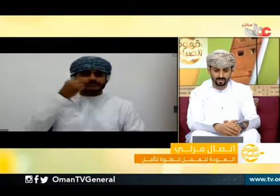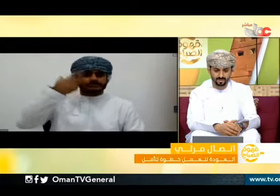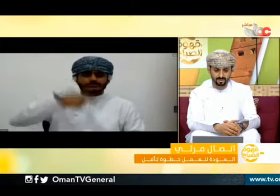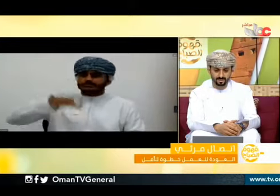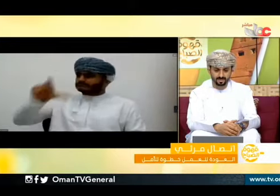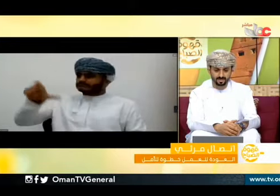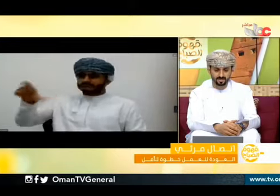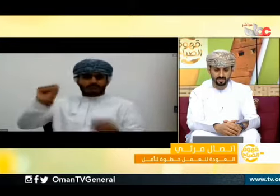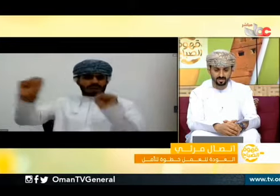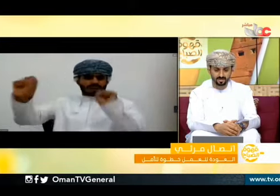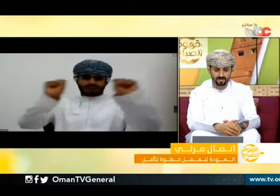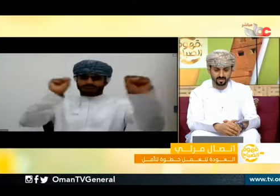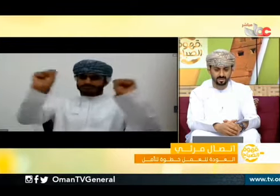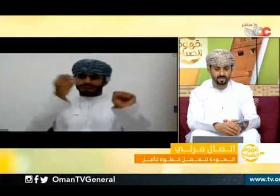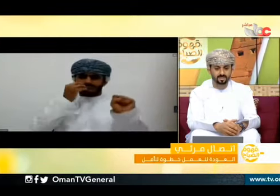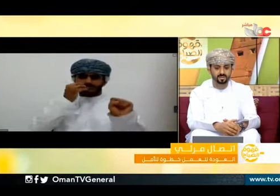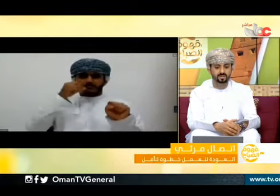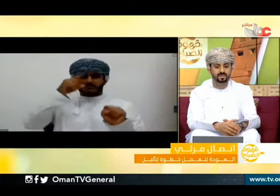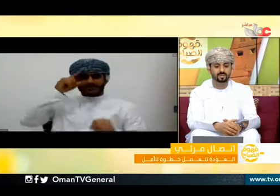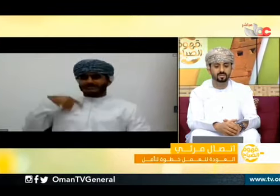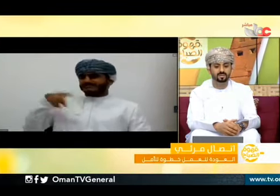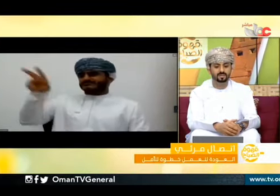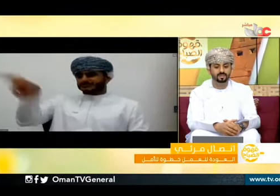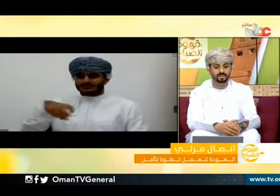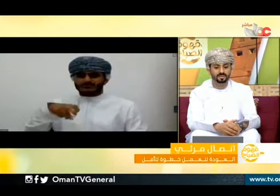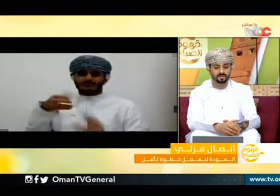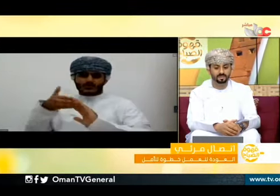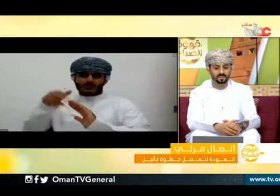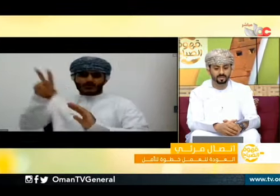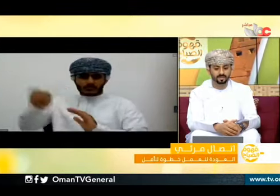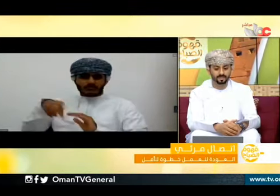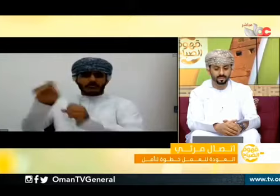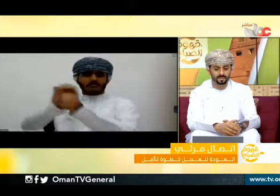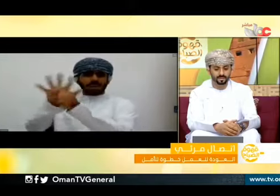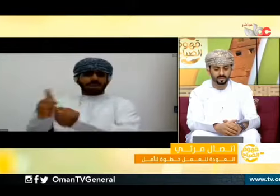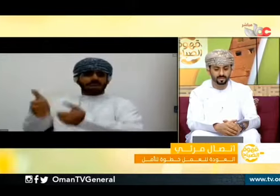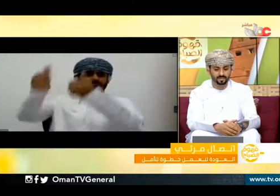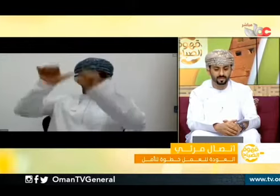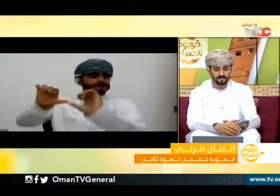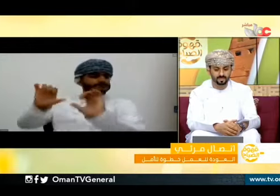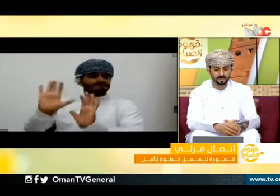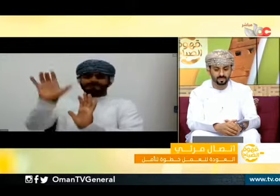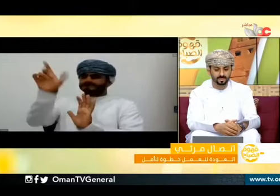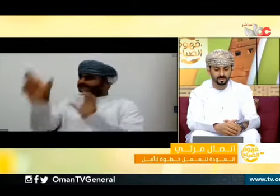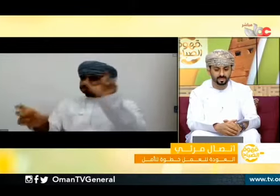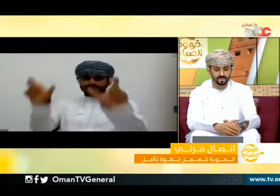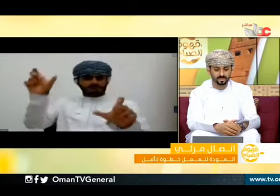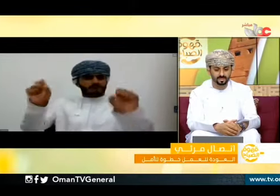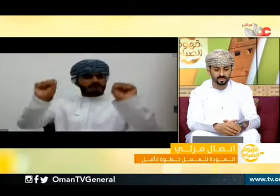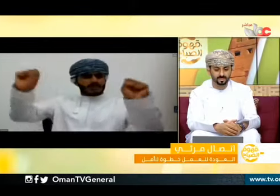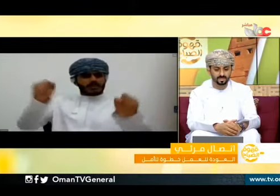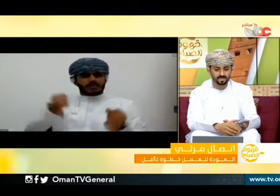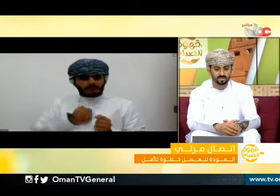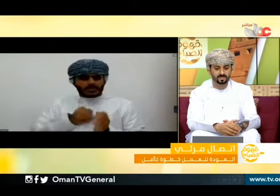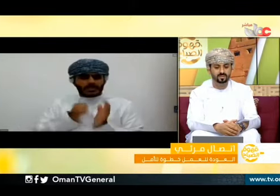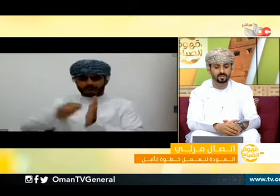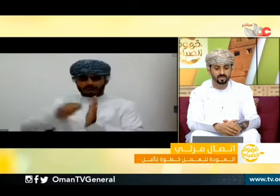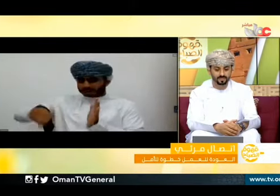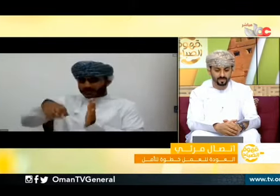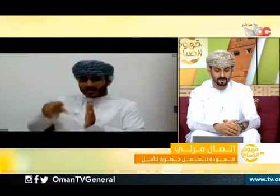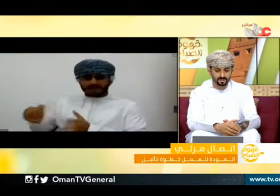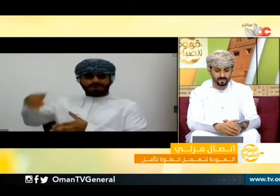لكل الموظفين. أيضا الأكل مثلا كل شخص يأتي بنفسه أو يعمل